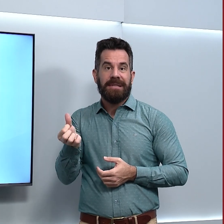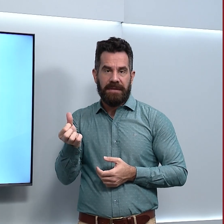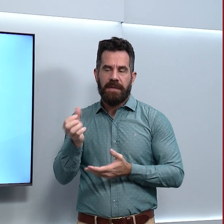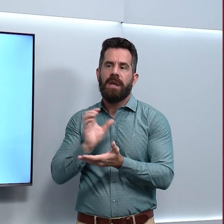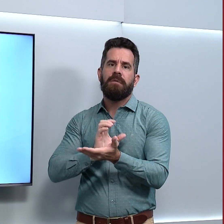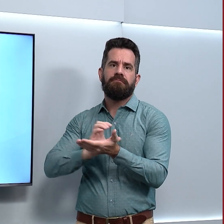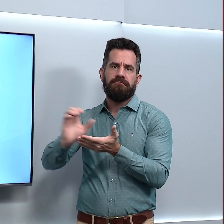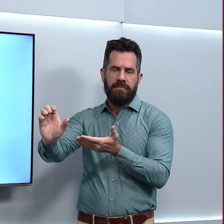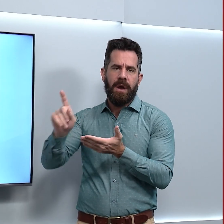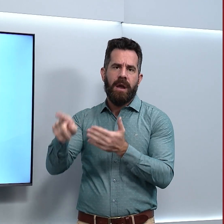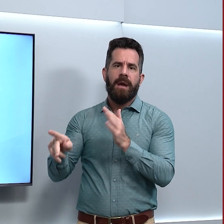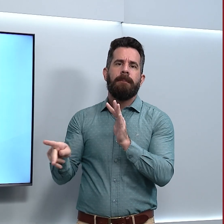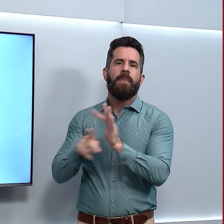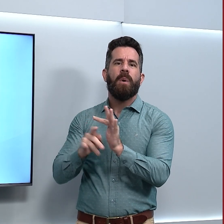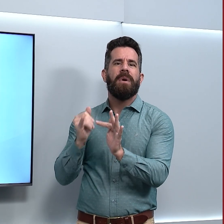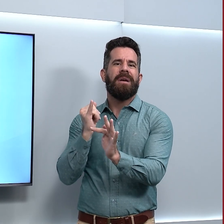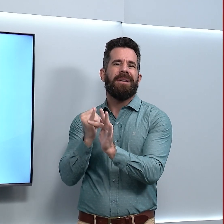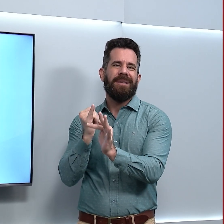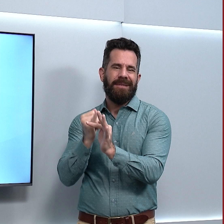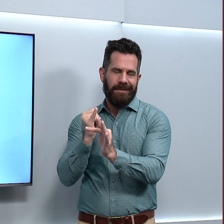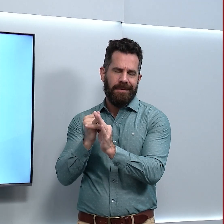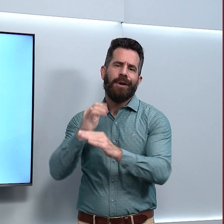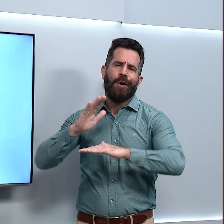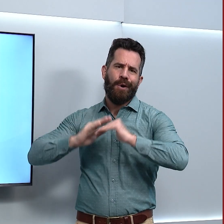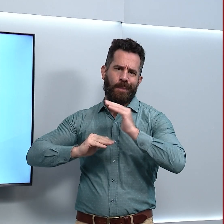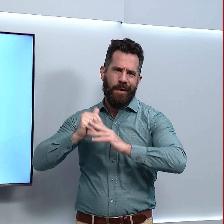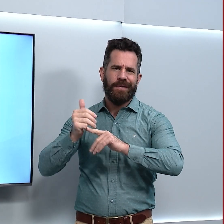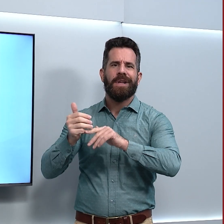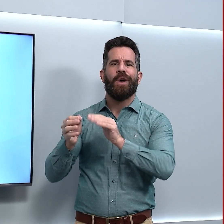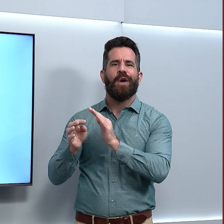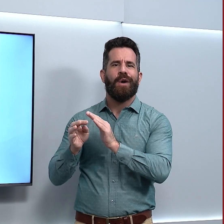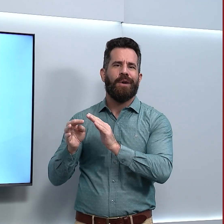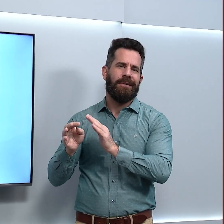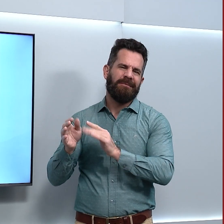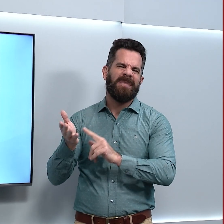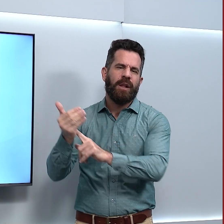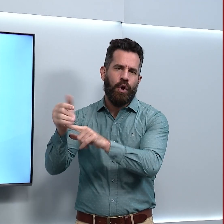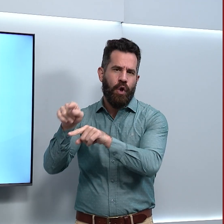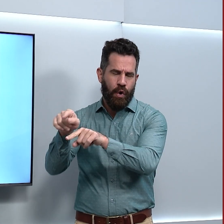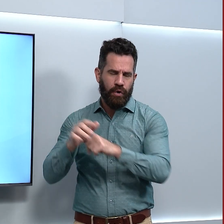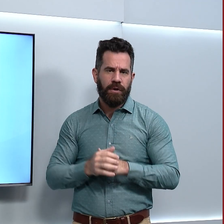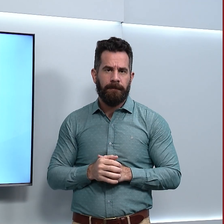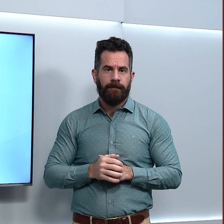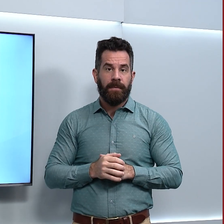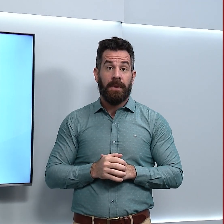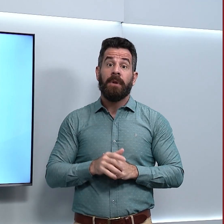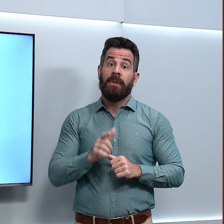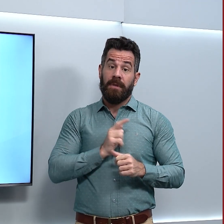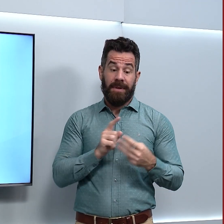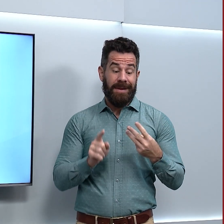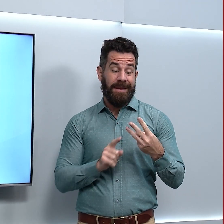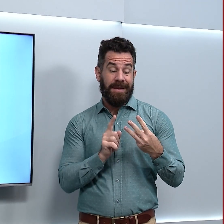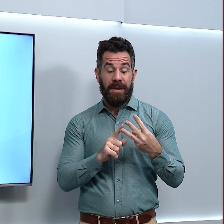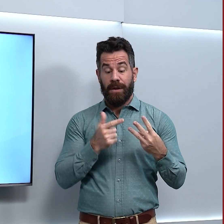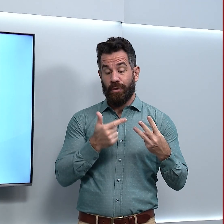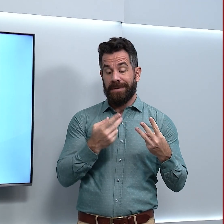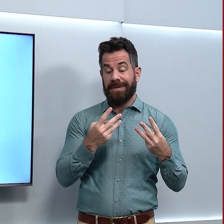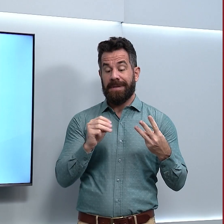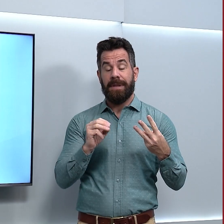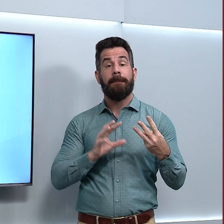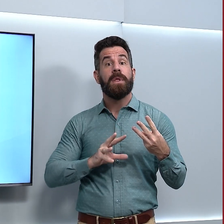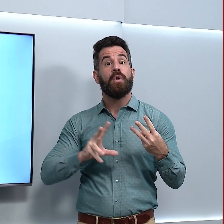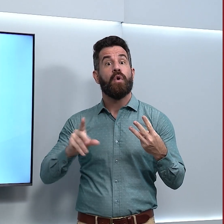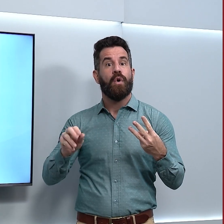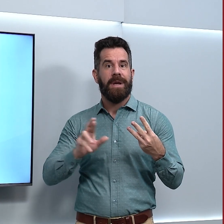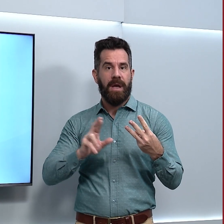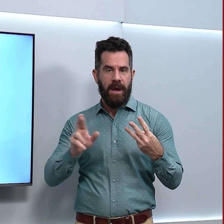de Educação Profissional e Tecnológica. Outros 230 milhões de reais serão